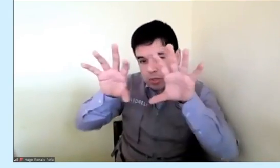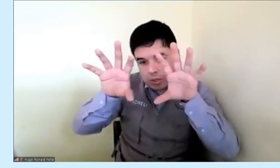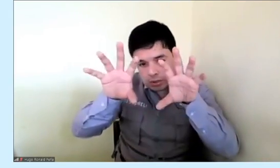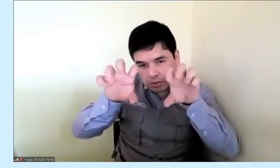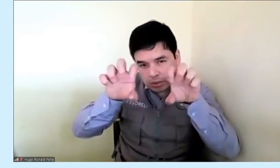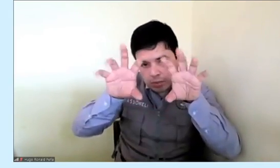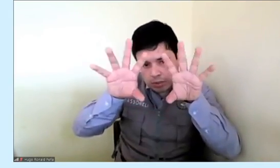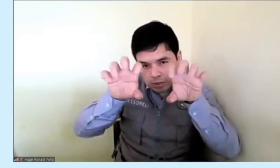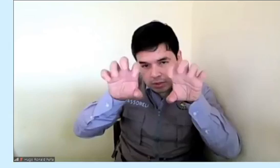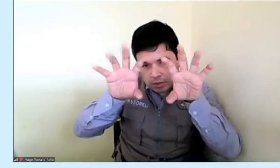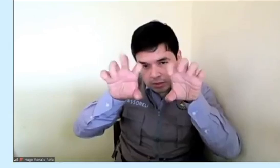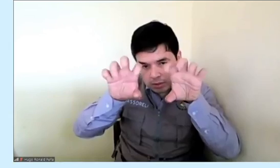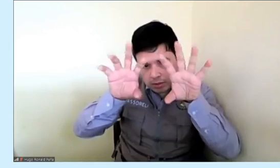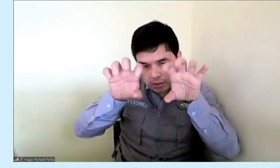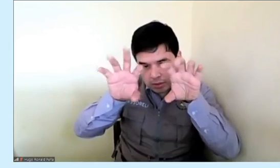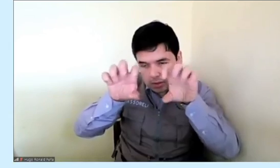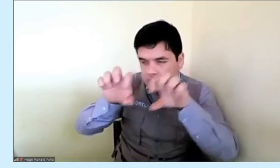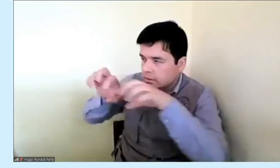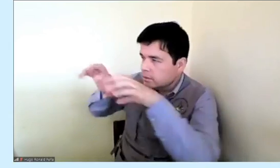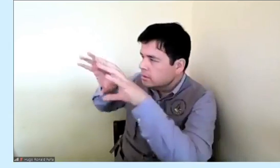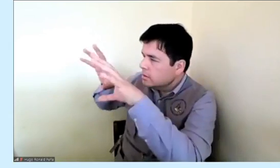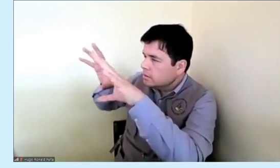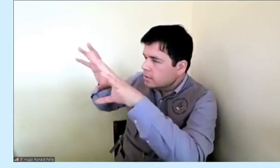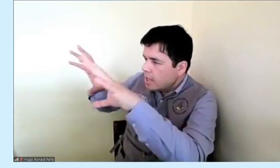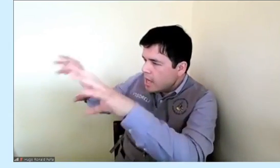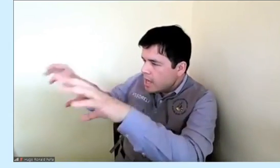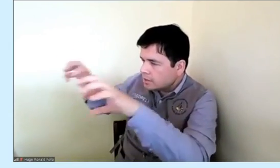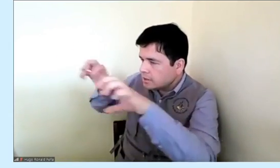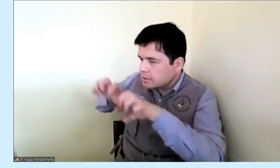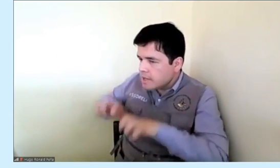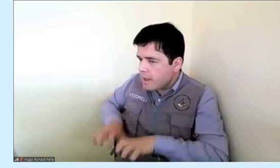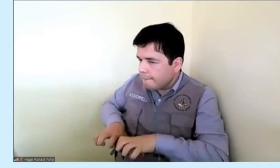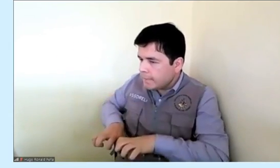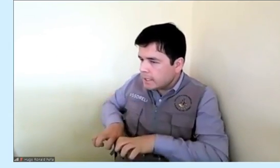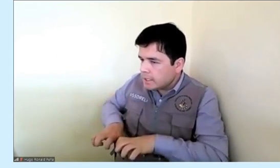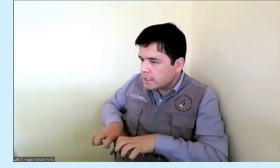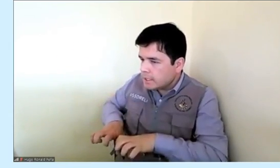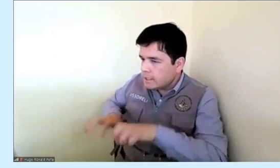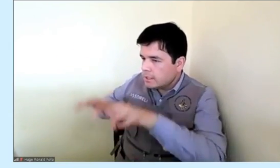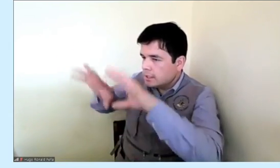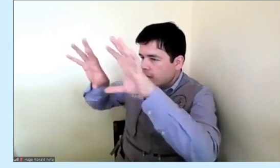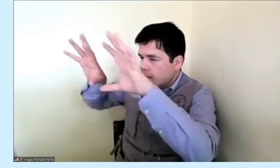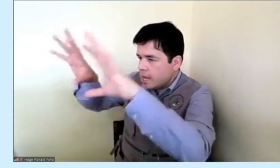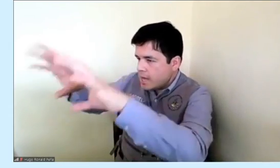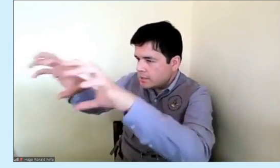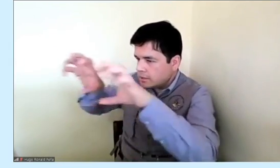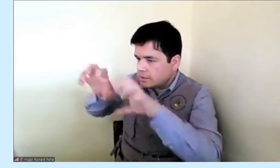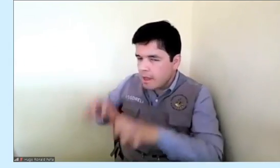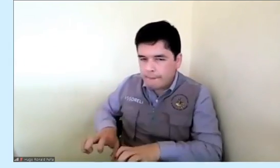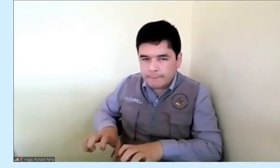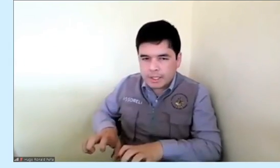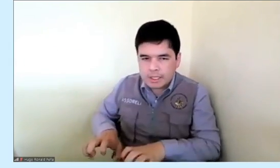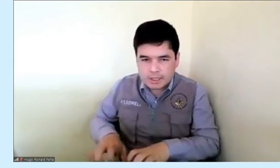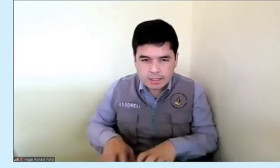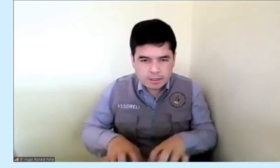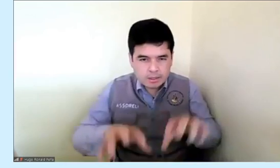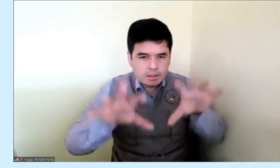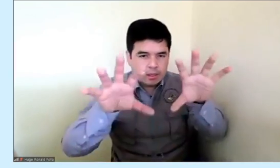Esa es la señal de examen. Examen. ¿Quiénes dan examen?